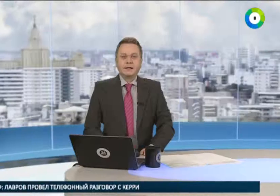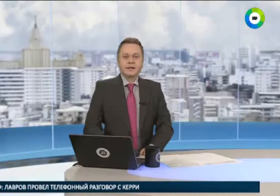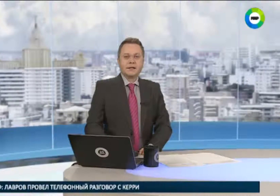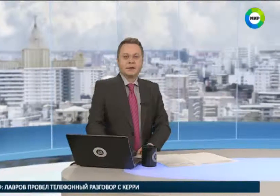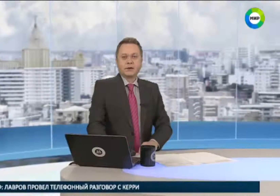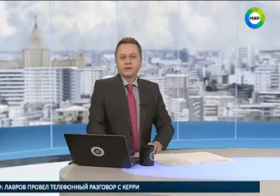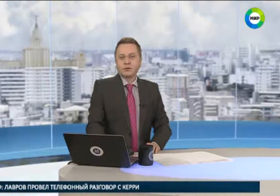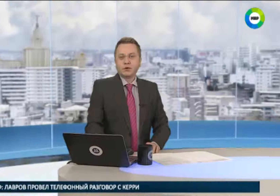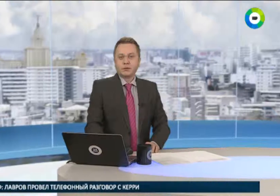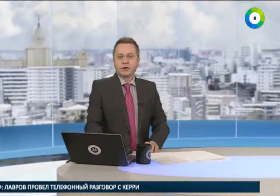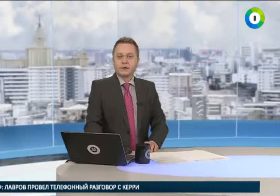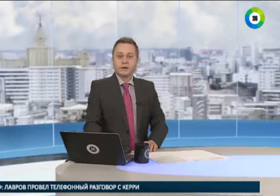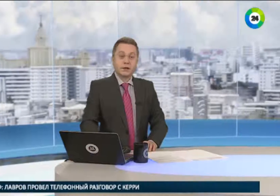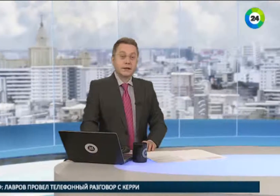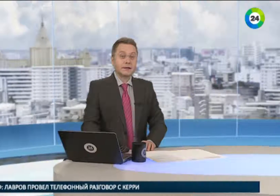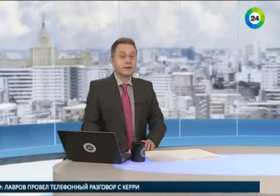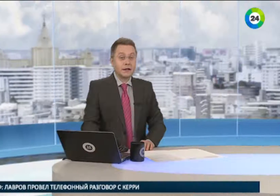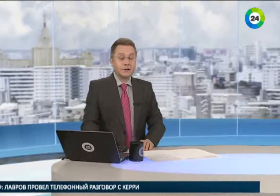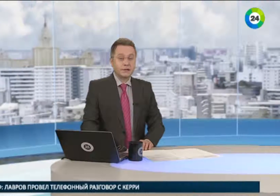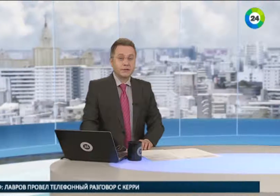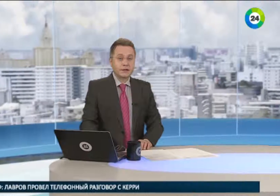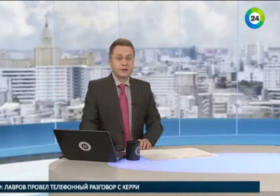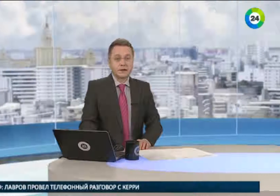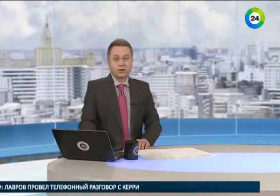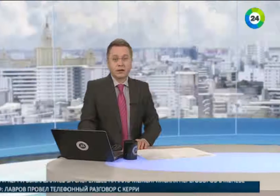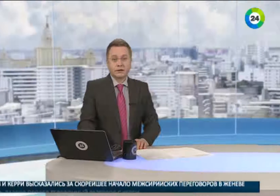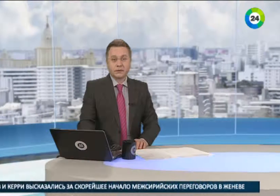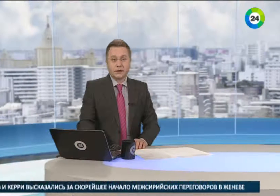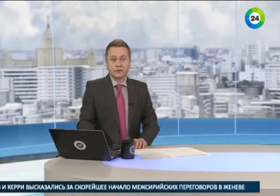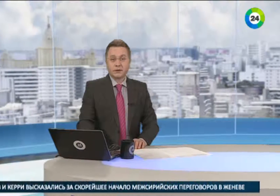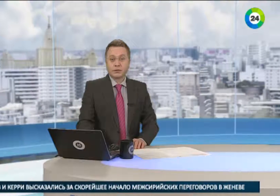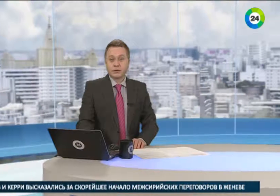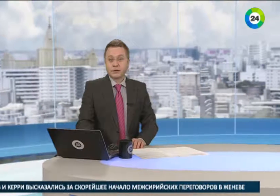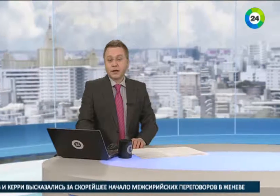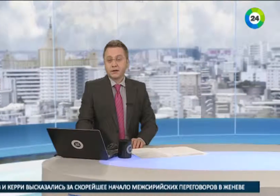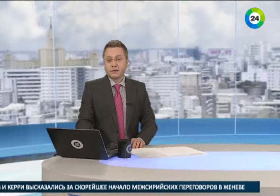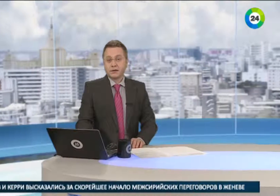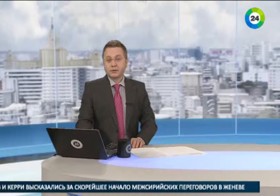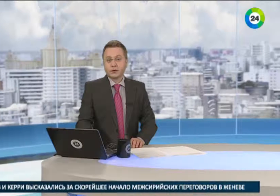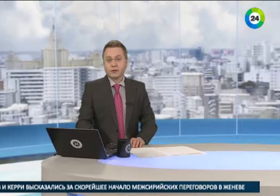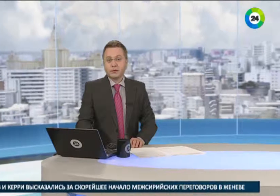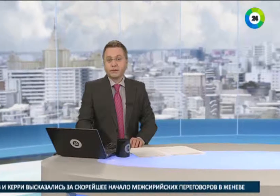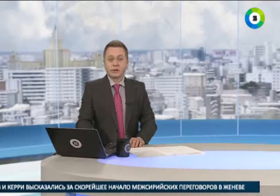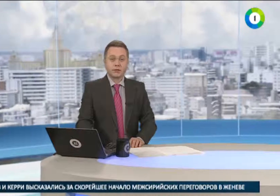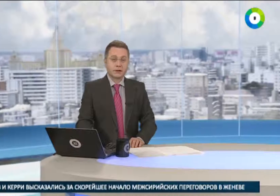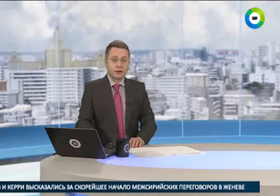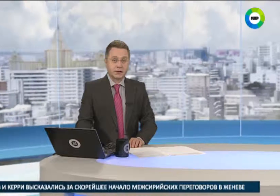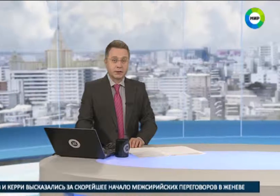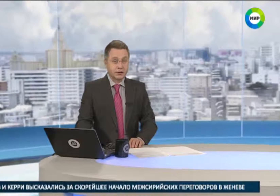Сейчас кинематограф все больше и больше внимания уделяет социальным темам, в частности тому, как в этом мире адаптируются люди с ограниченными возможностями. Но заботятся о таких людях не